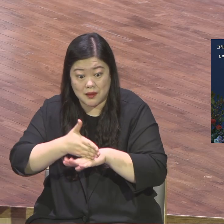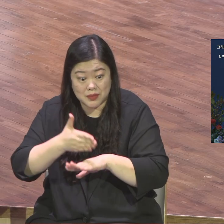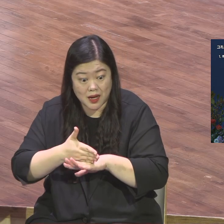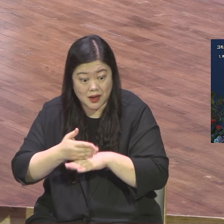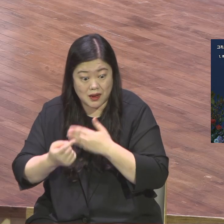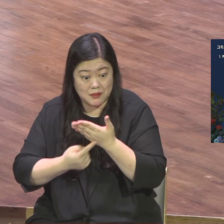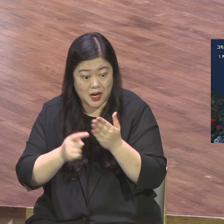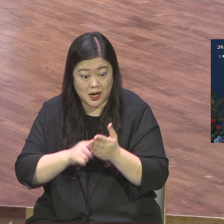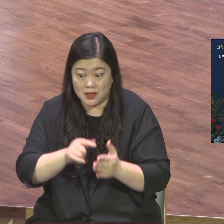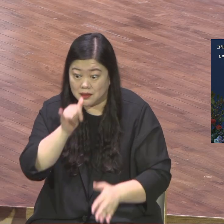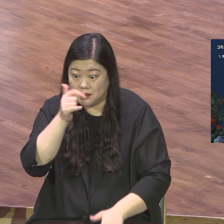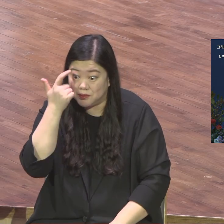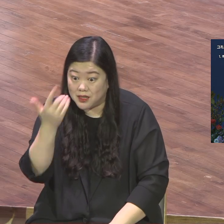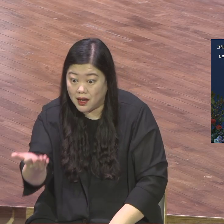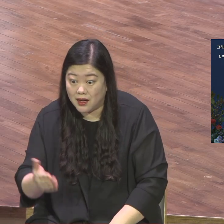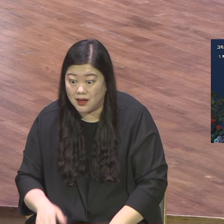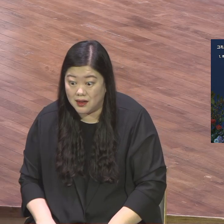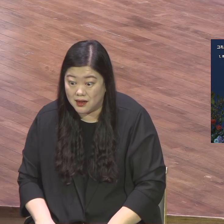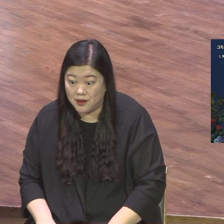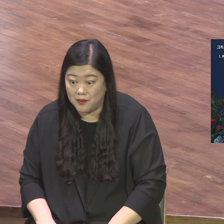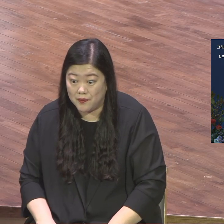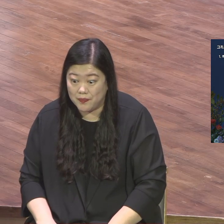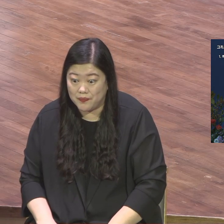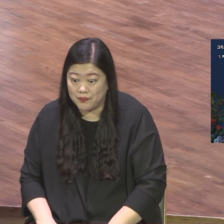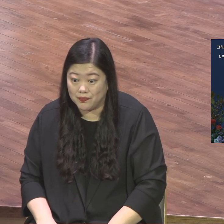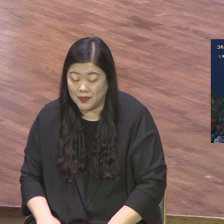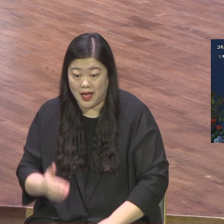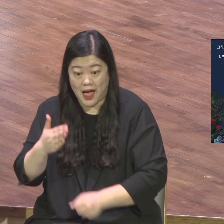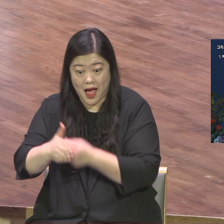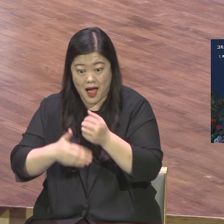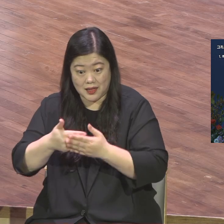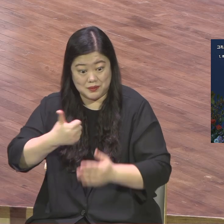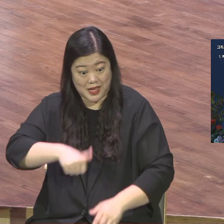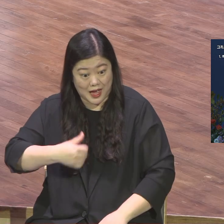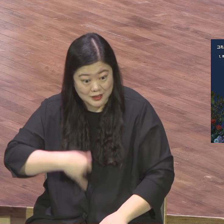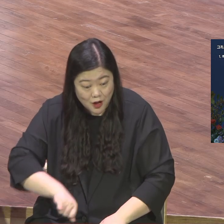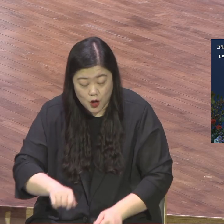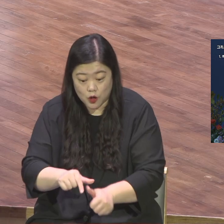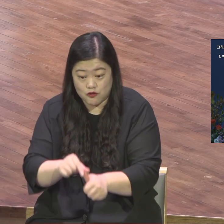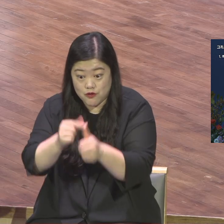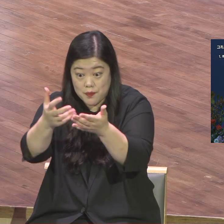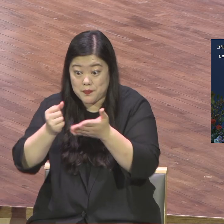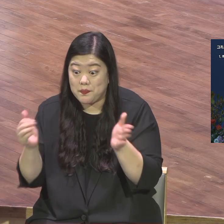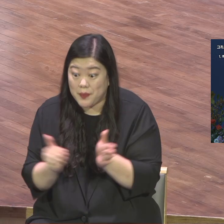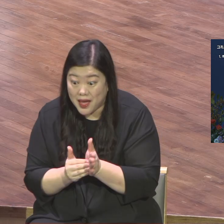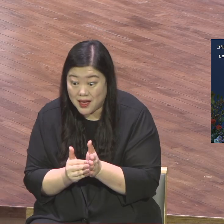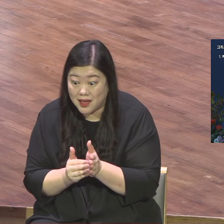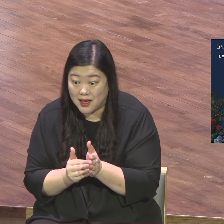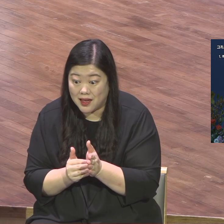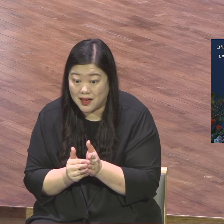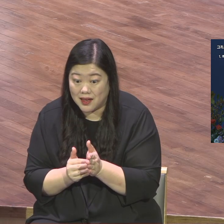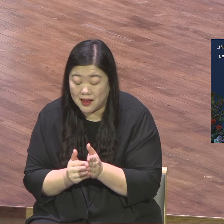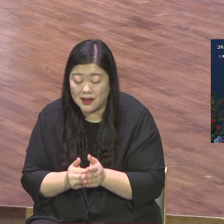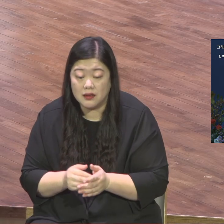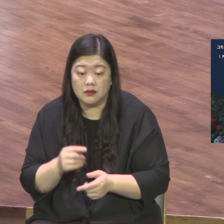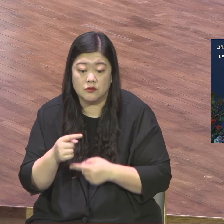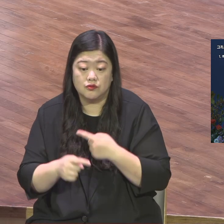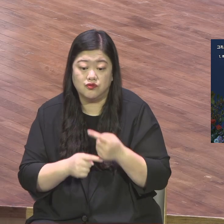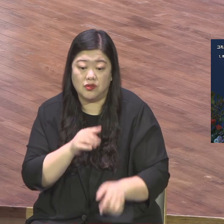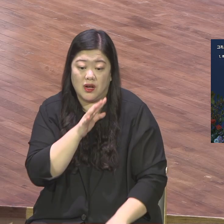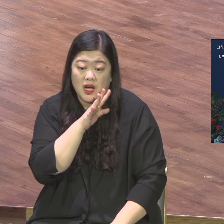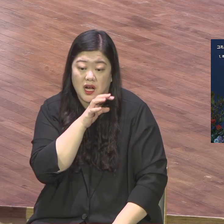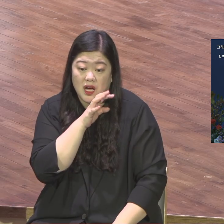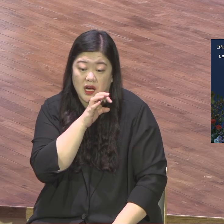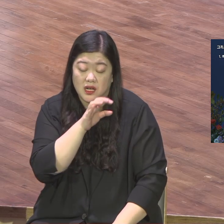구원받은 감격을 누리고 사는 사람 절대 불평 원망하지 않습니다. 부정적 말하지 않습니다. 은혜와 은혜 의식과 감사